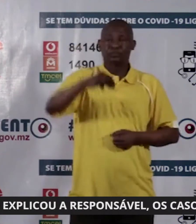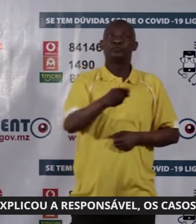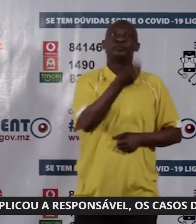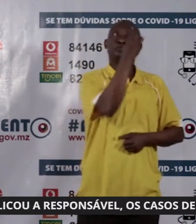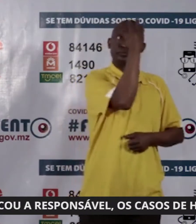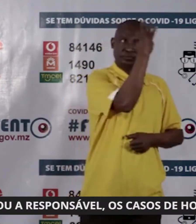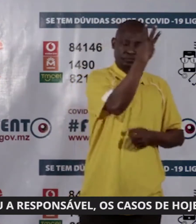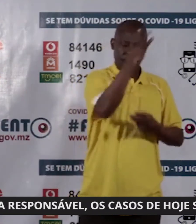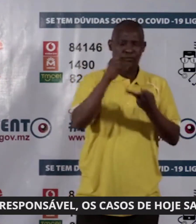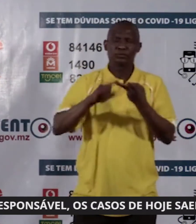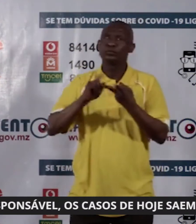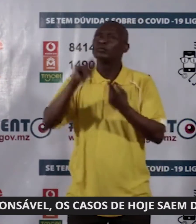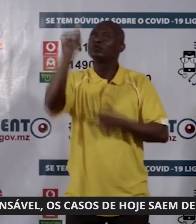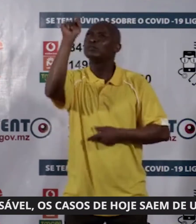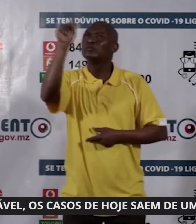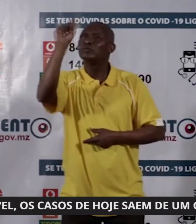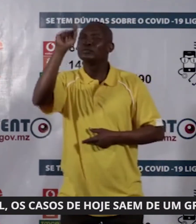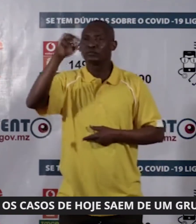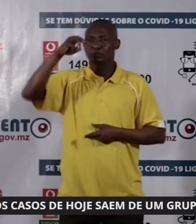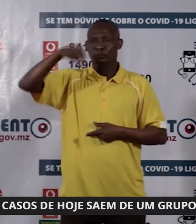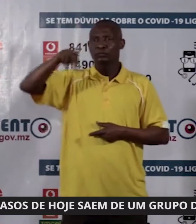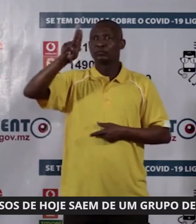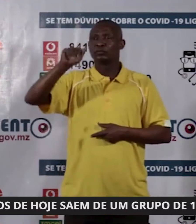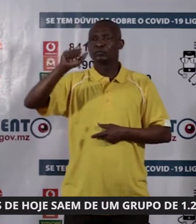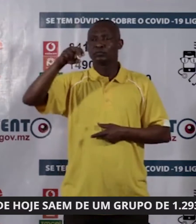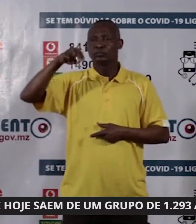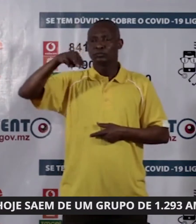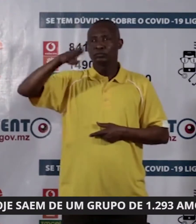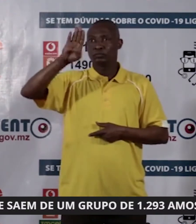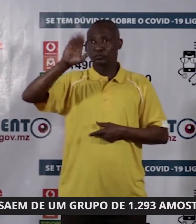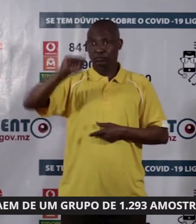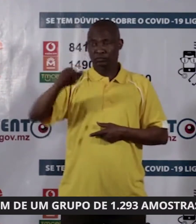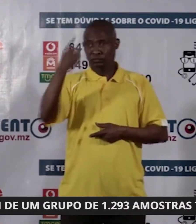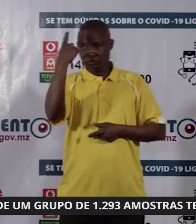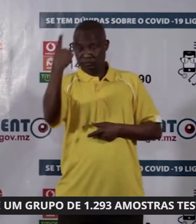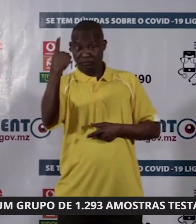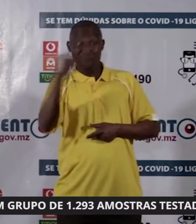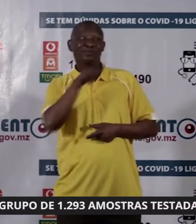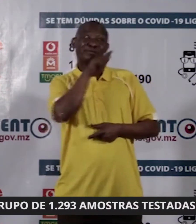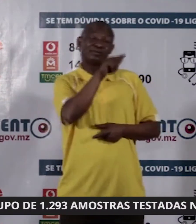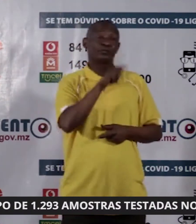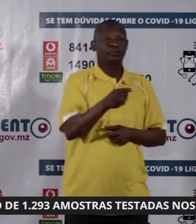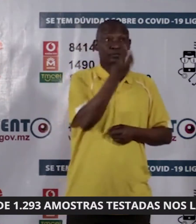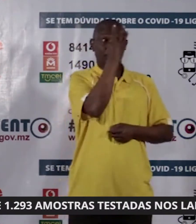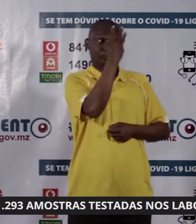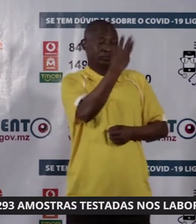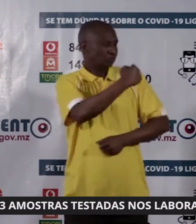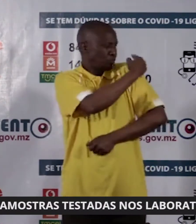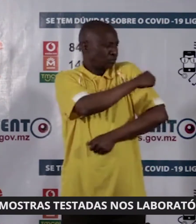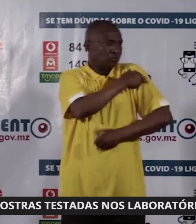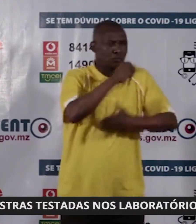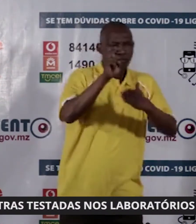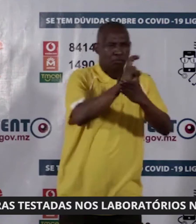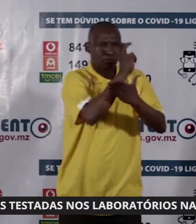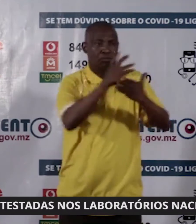Muamba. Destes, 2 casos resultam de vigilância nas unidades sanitárias e 2 casos resultam